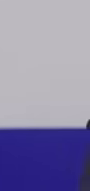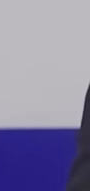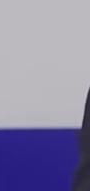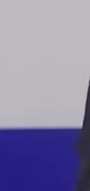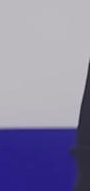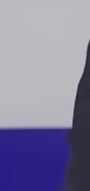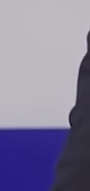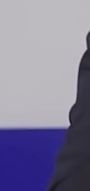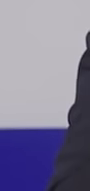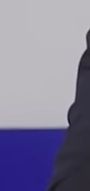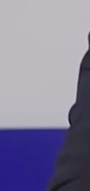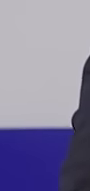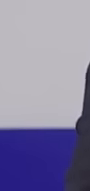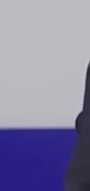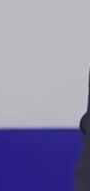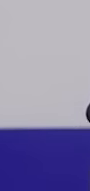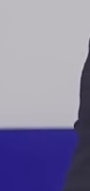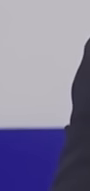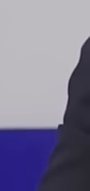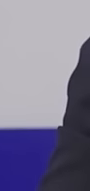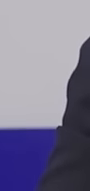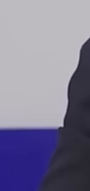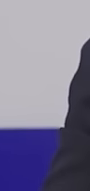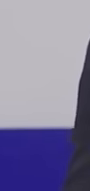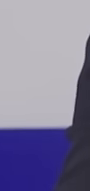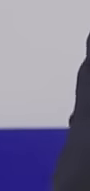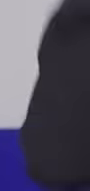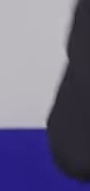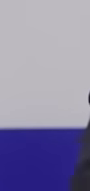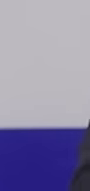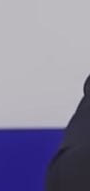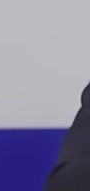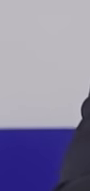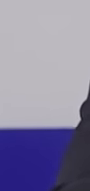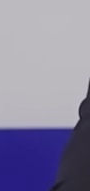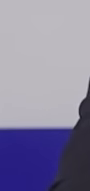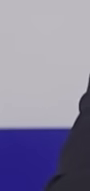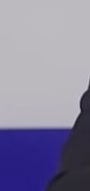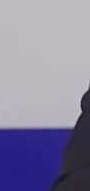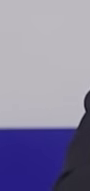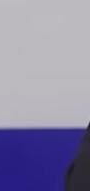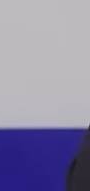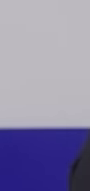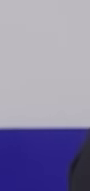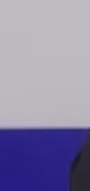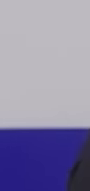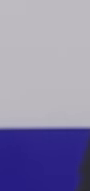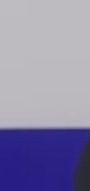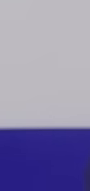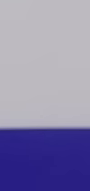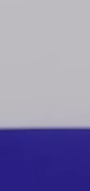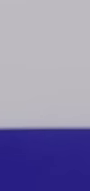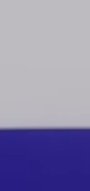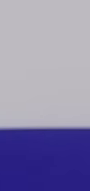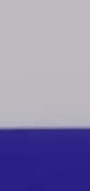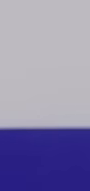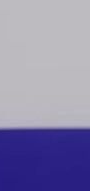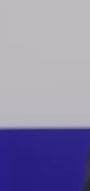본격적인 에너지 전환 시대를 맞아 재생에너지 생산과 공급 시스템을 제대로 갖춰가야